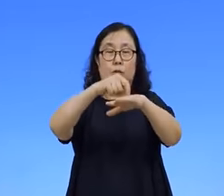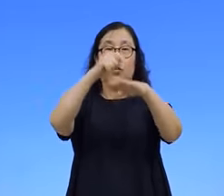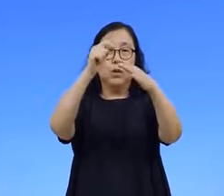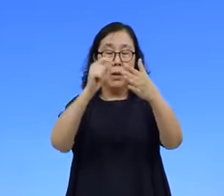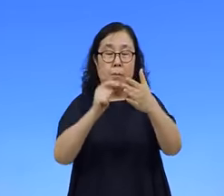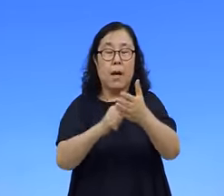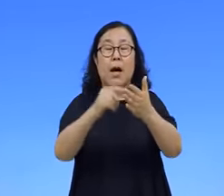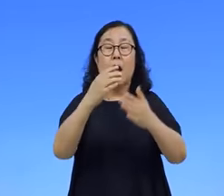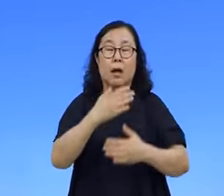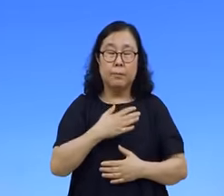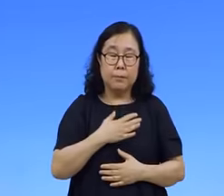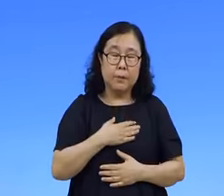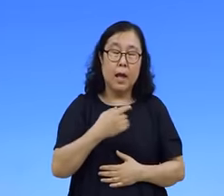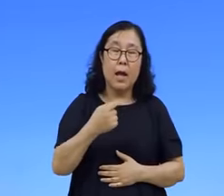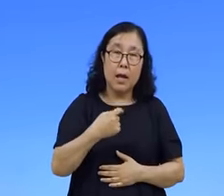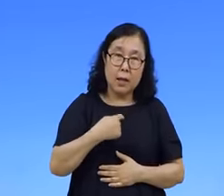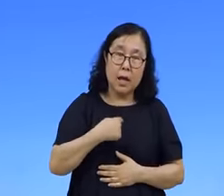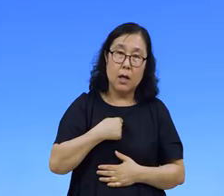내게 주소서.